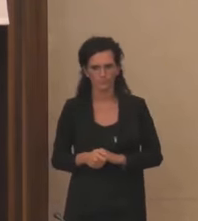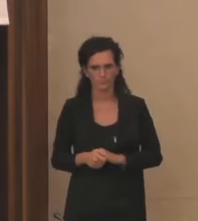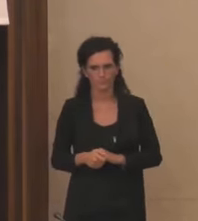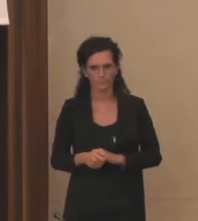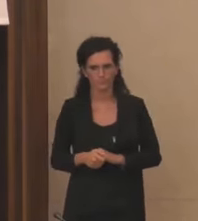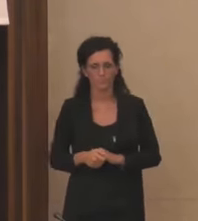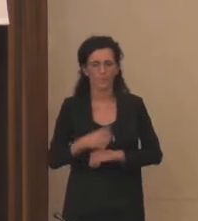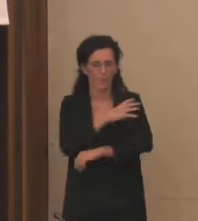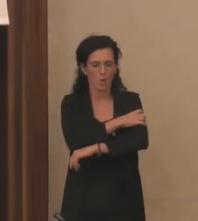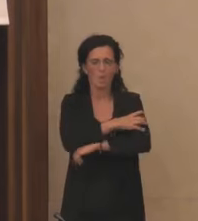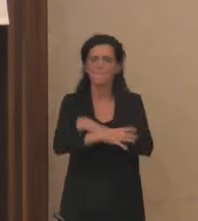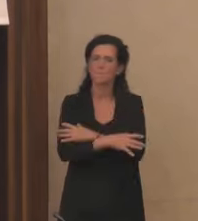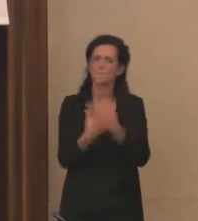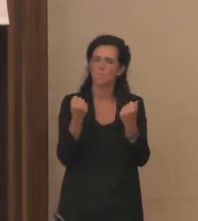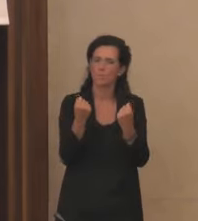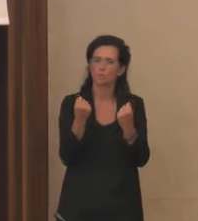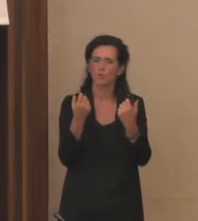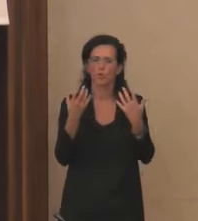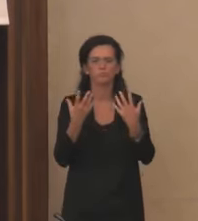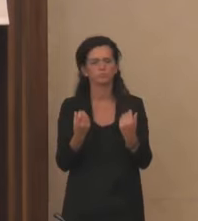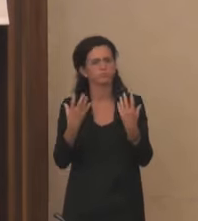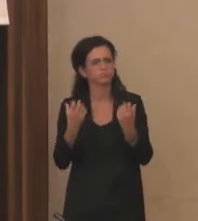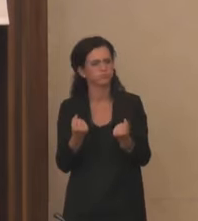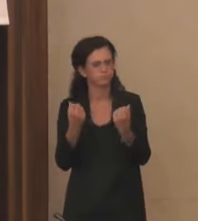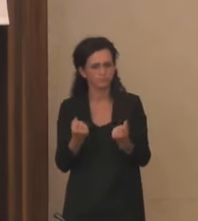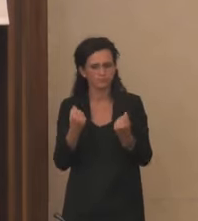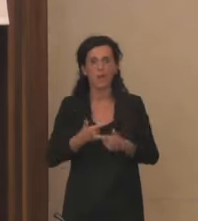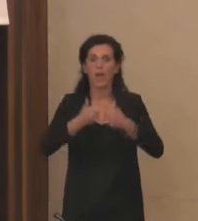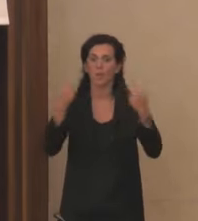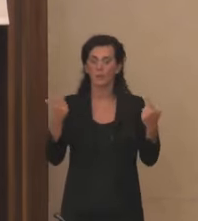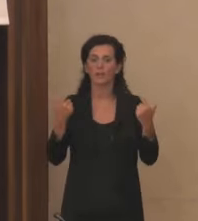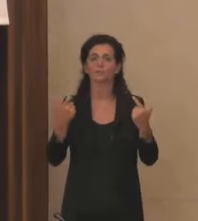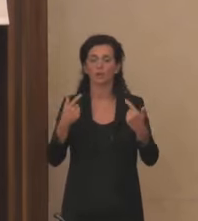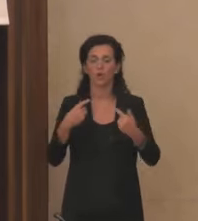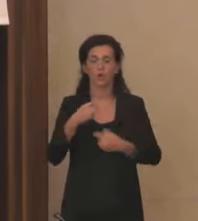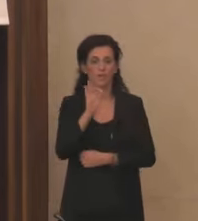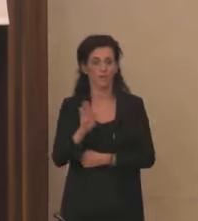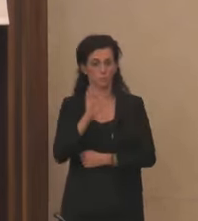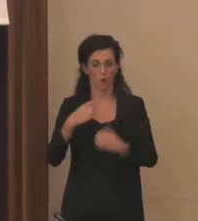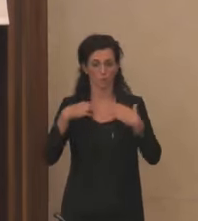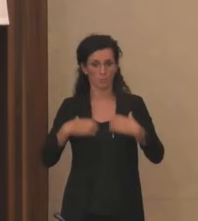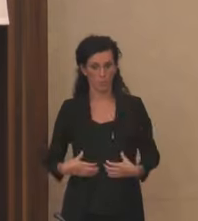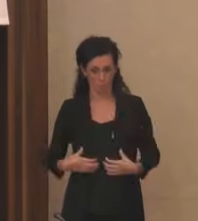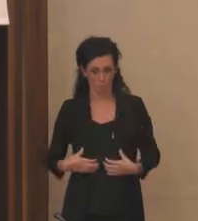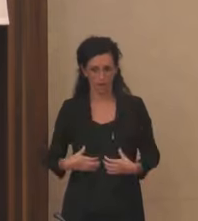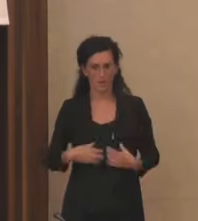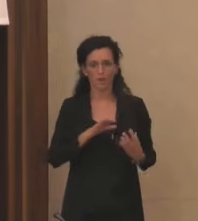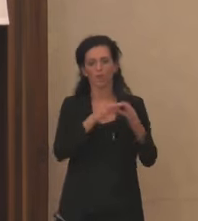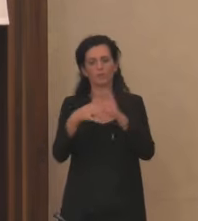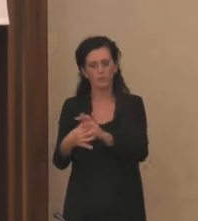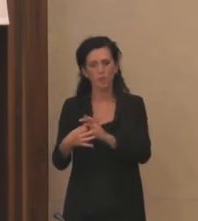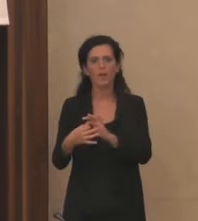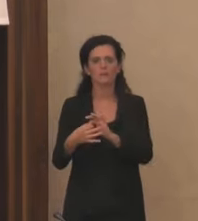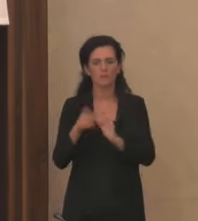Deterioramento neuromuscolare, aumento dell'incidenza della fibrosi polmonare con il conseguente deterioramento delle funzioni